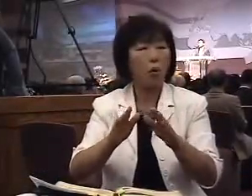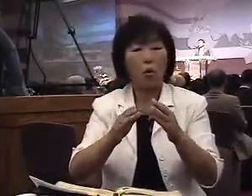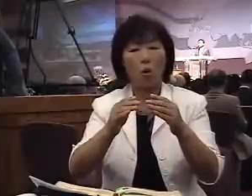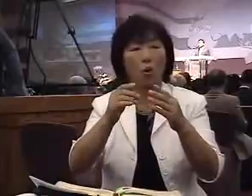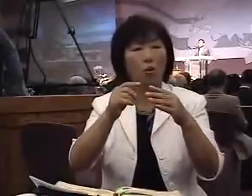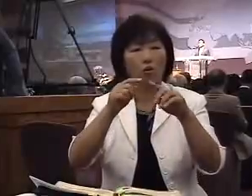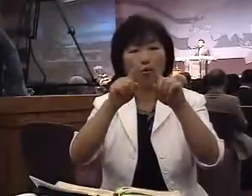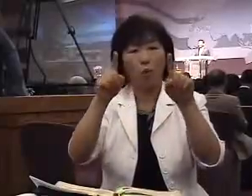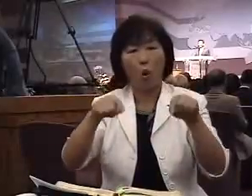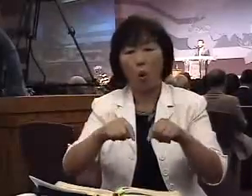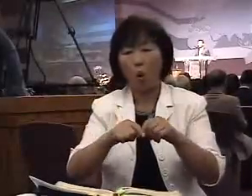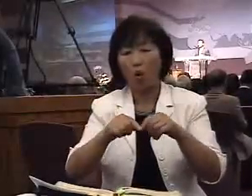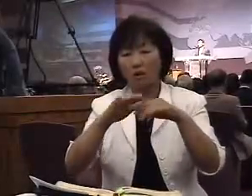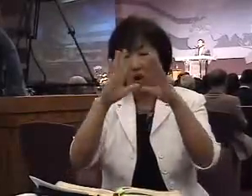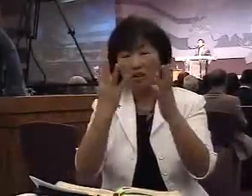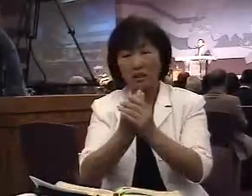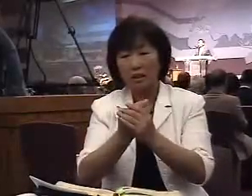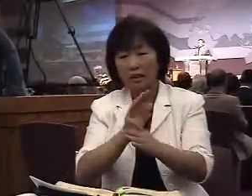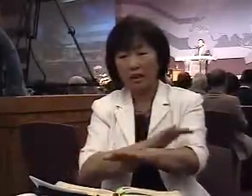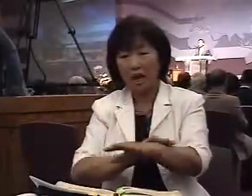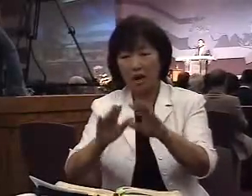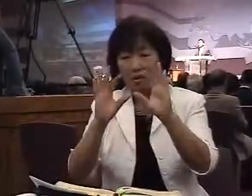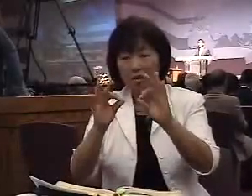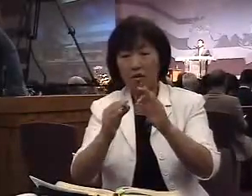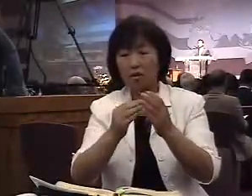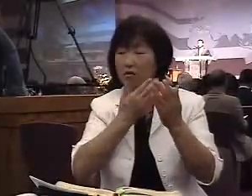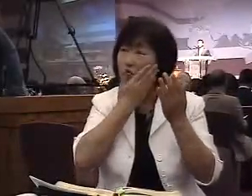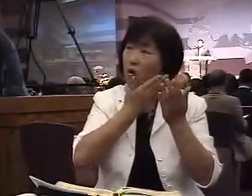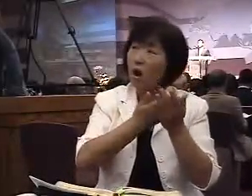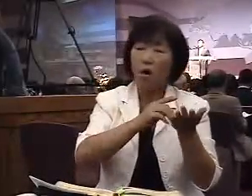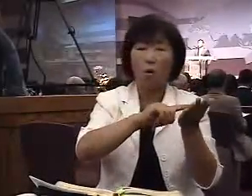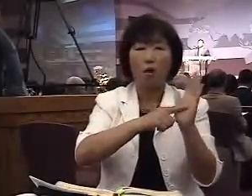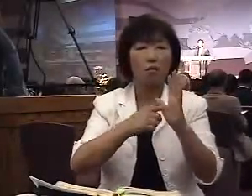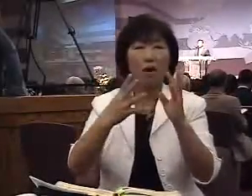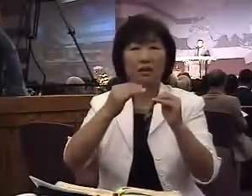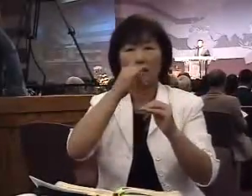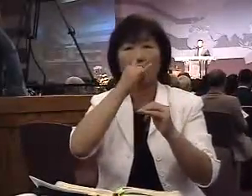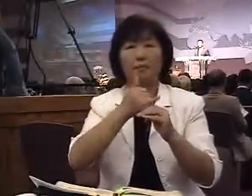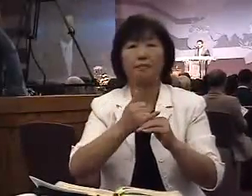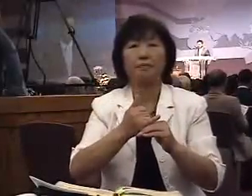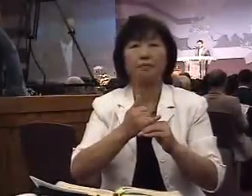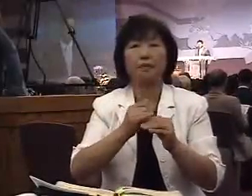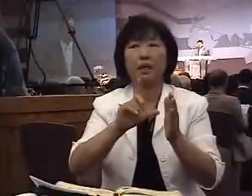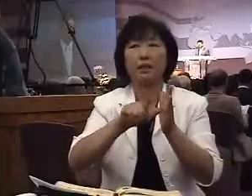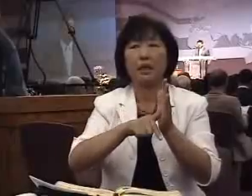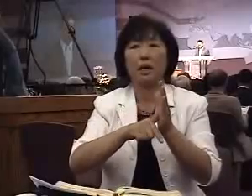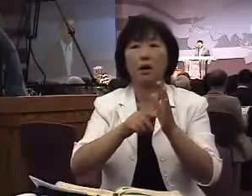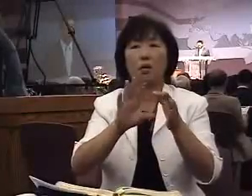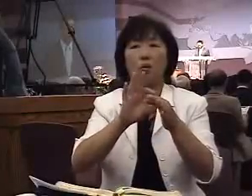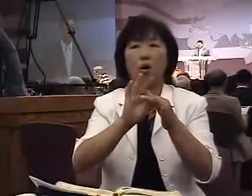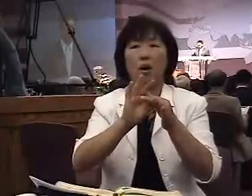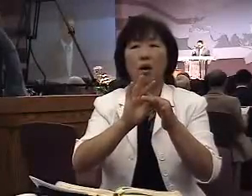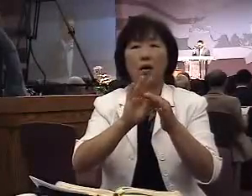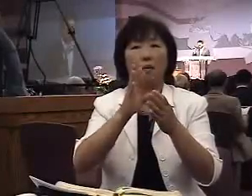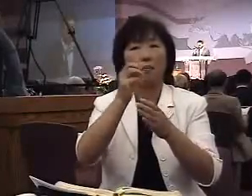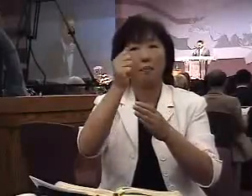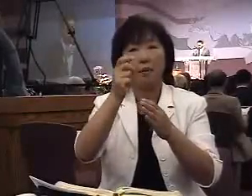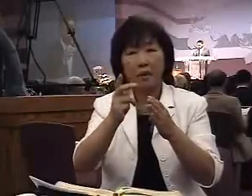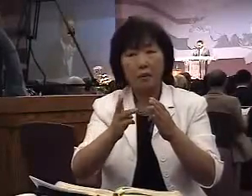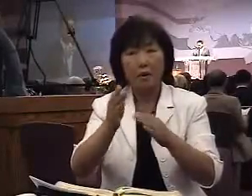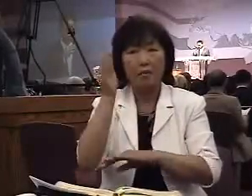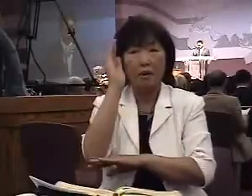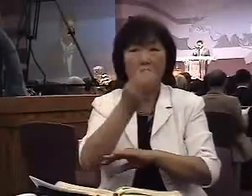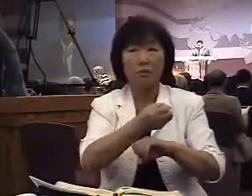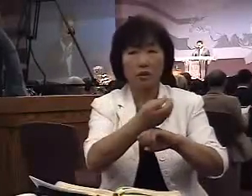주보 전체를 잘 보아주세요. 중요한 광고들이 많은데요. 그래도 제가 시간 관계상 몇 개만